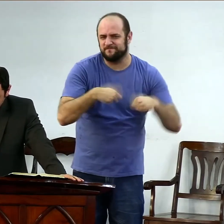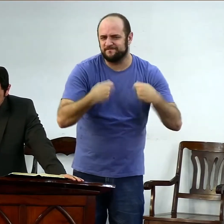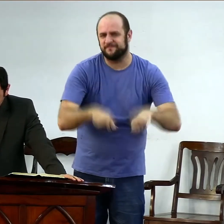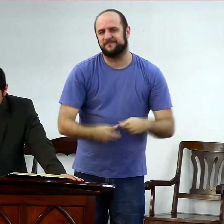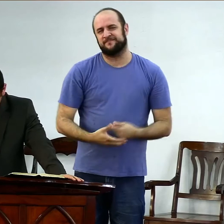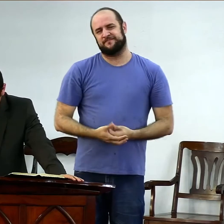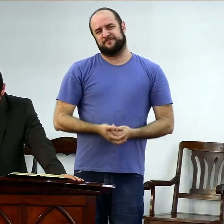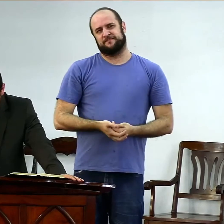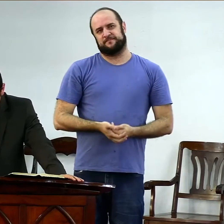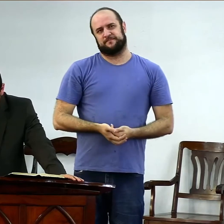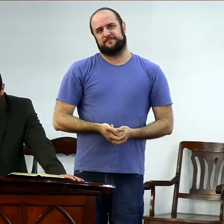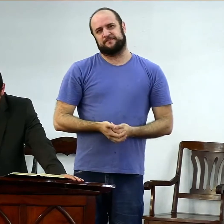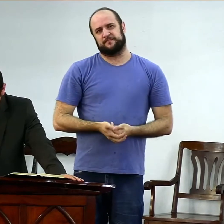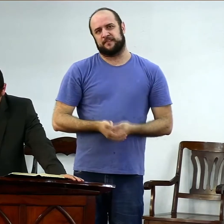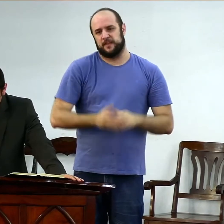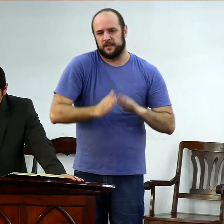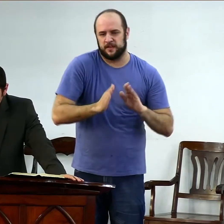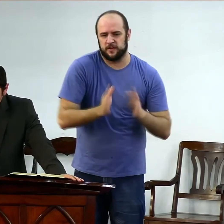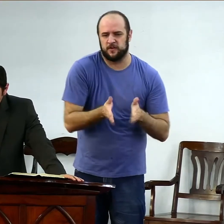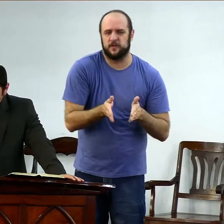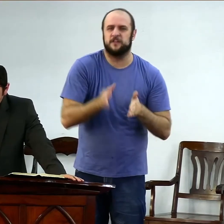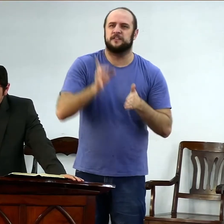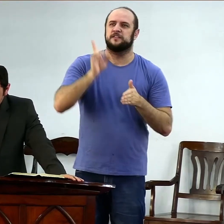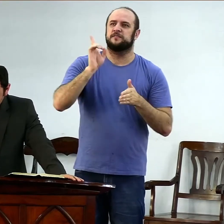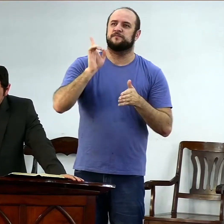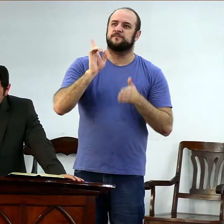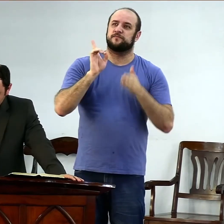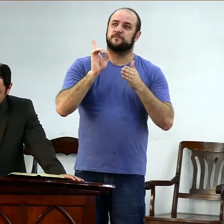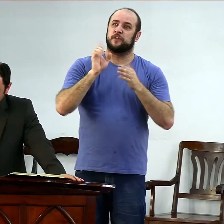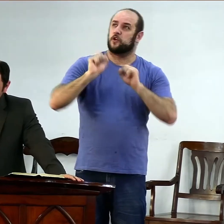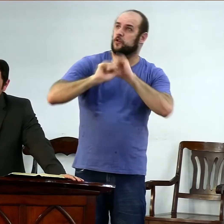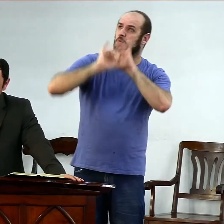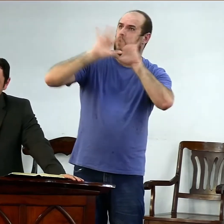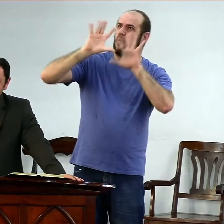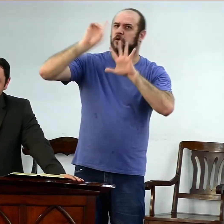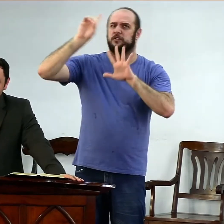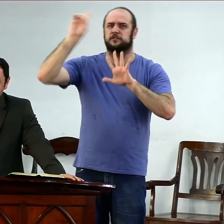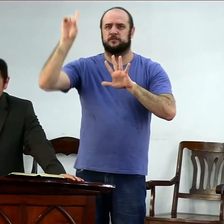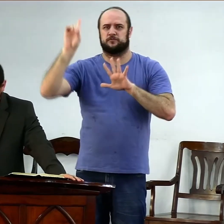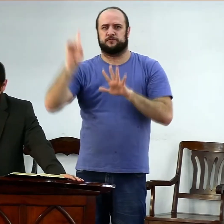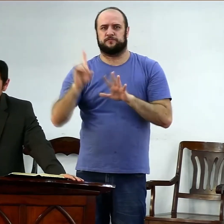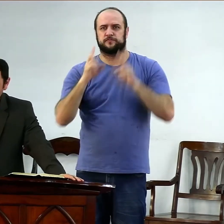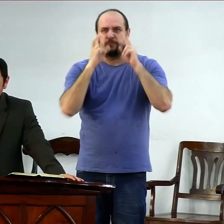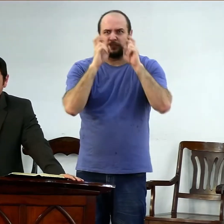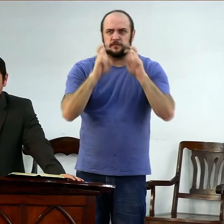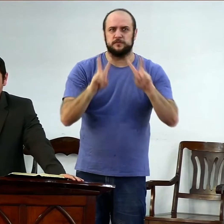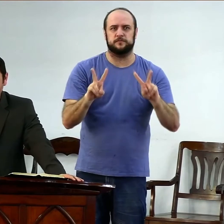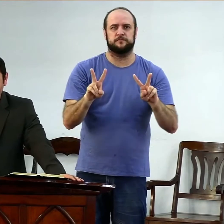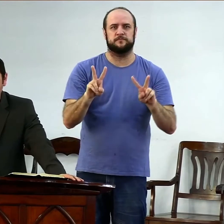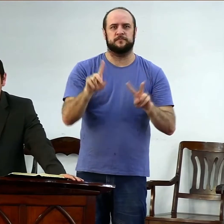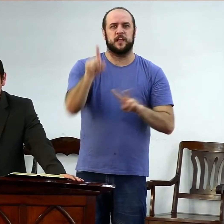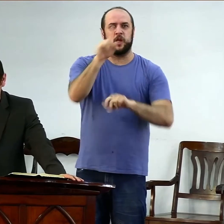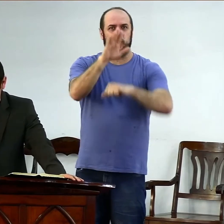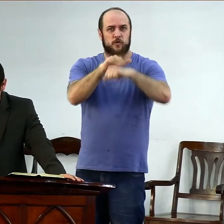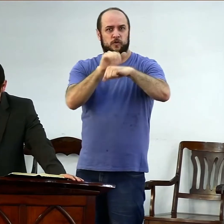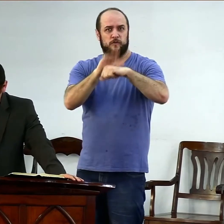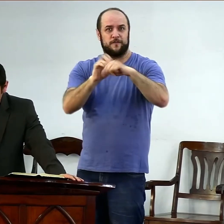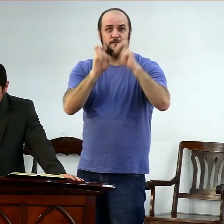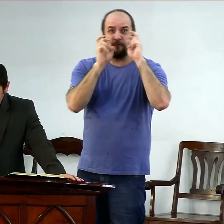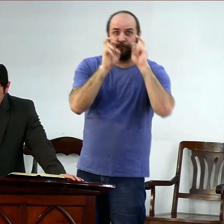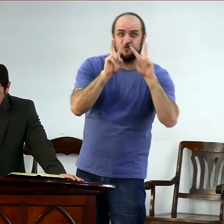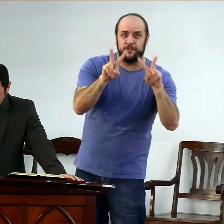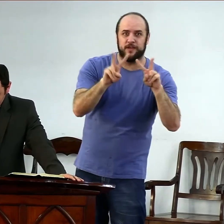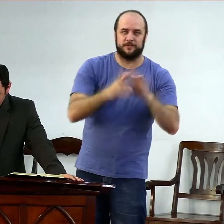E agora Jesus usa uma observação e nos chama, na verdade, a